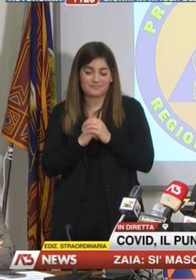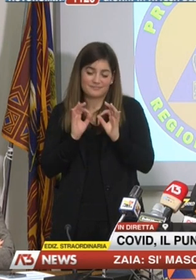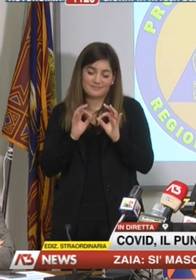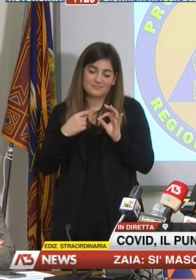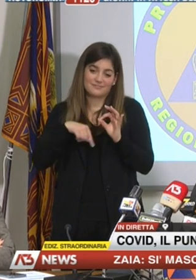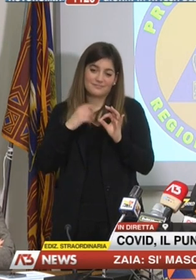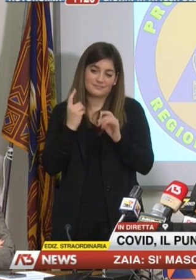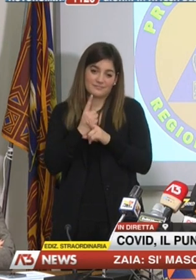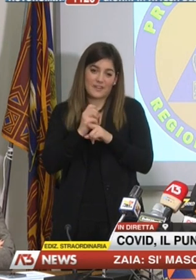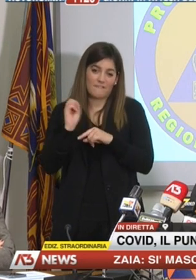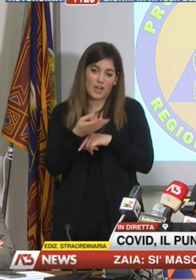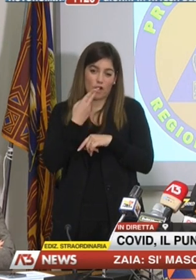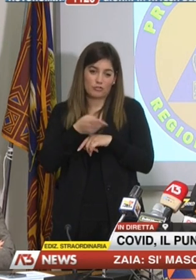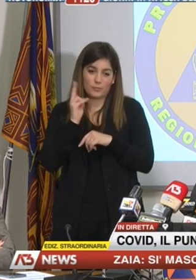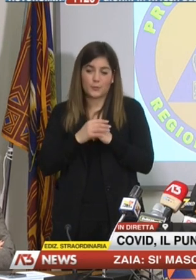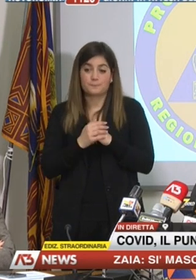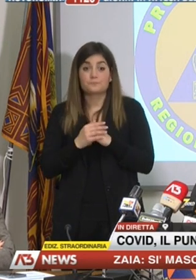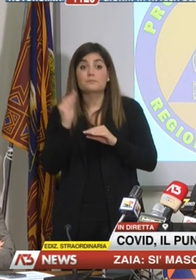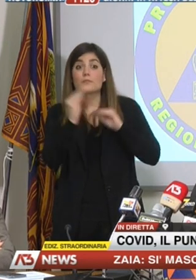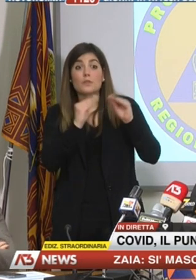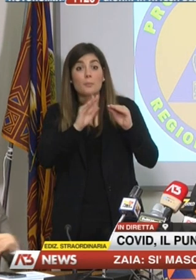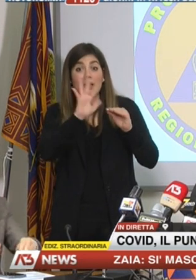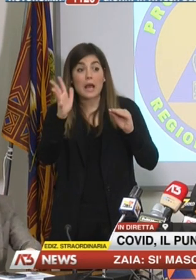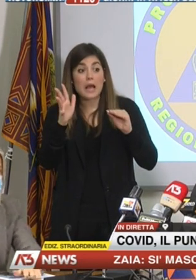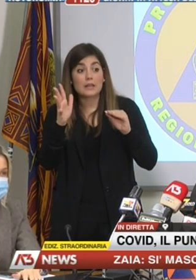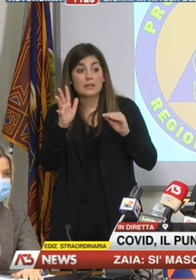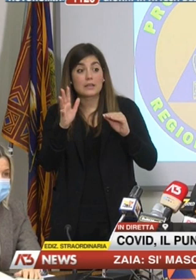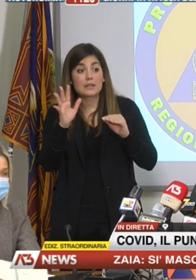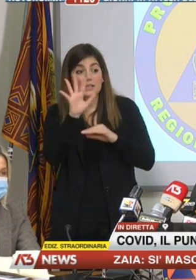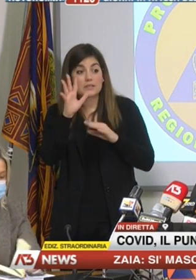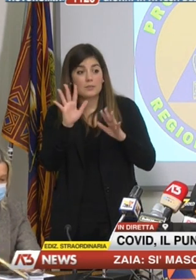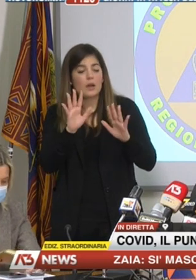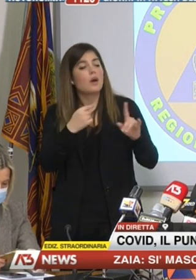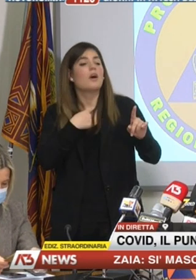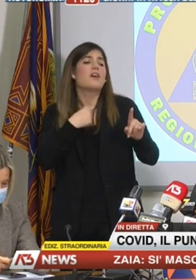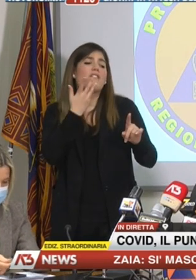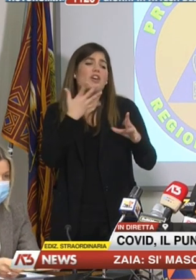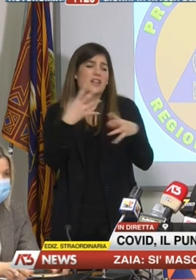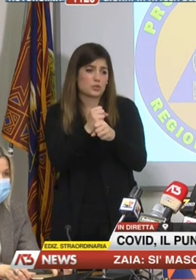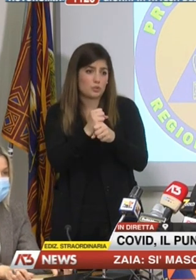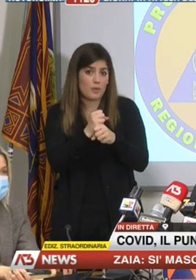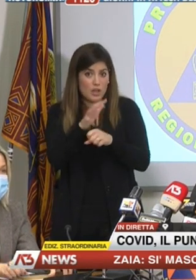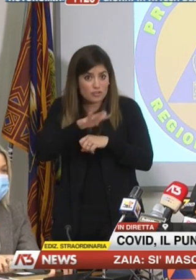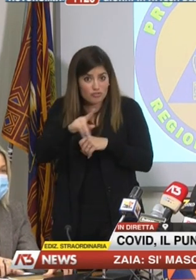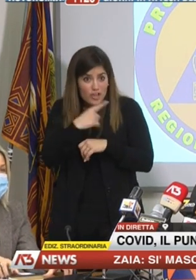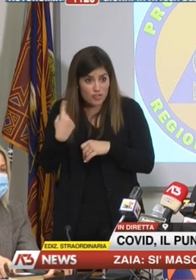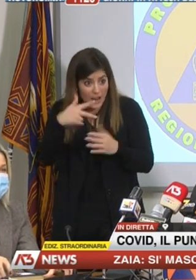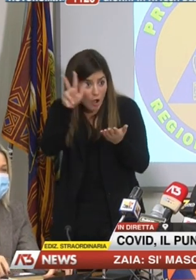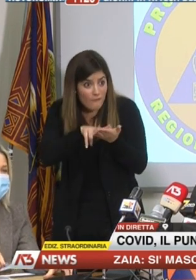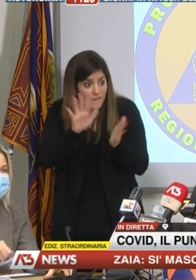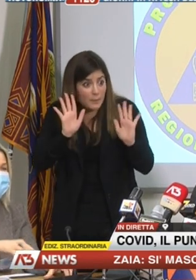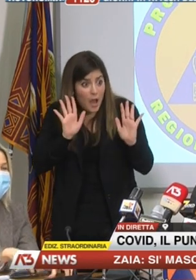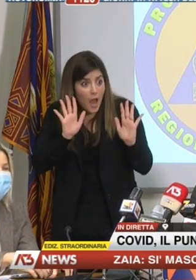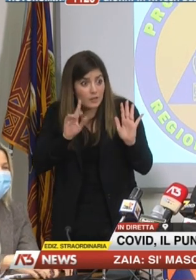Mi pare di non vedere altre domande all'orizzonte. No, ma per riassumere, quindi oggi dalla gialla confermata,